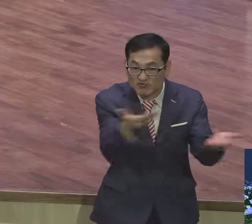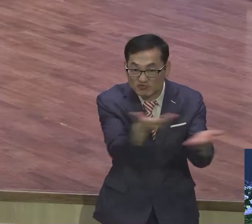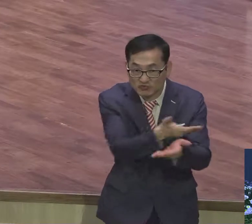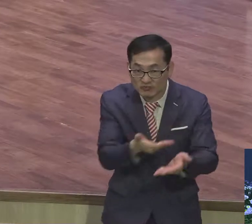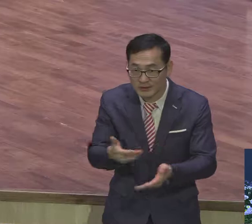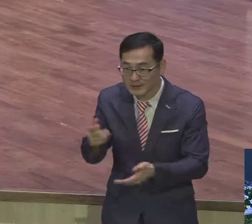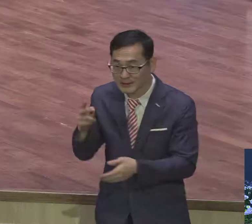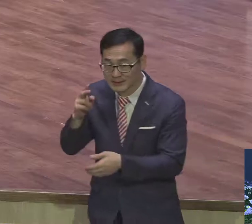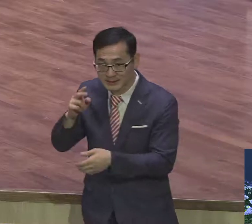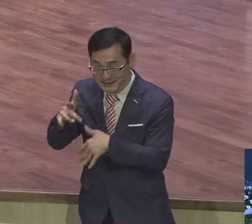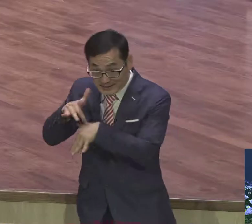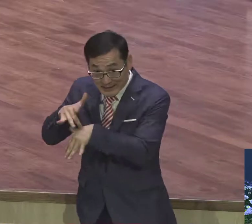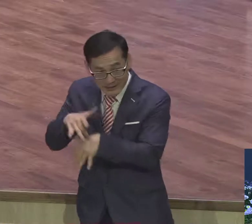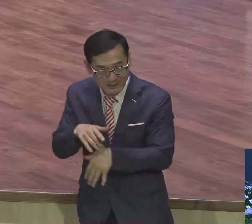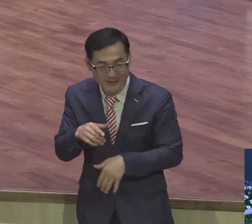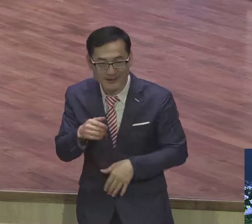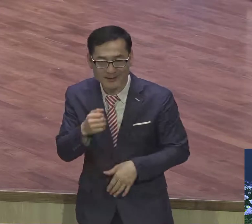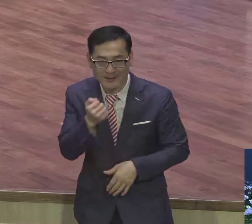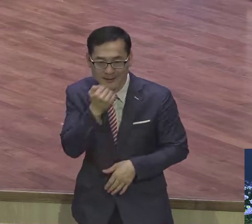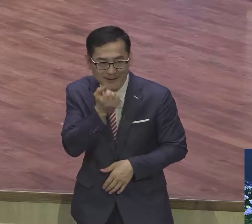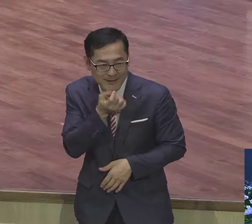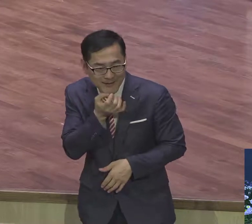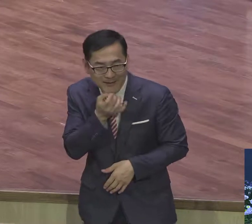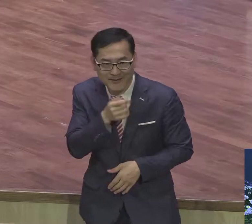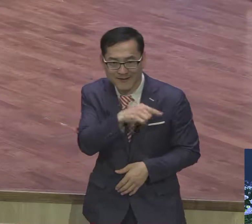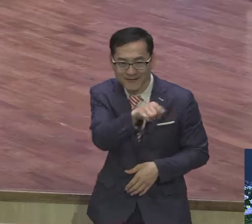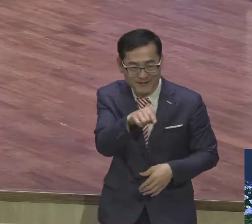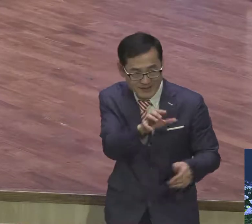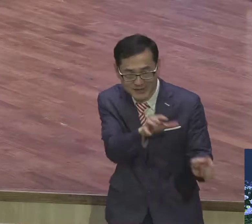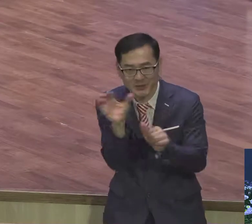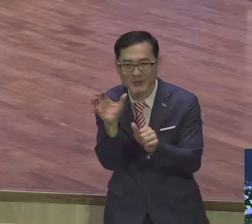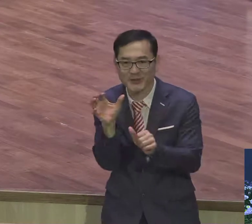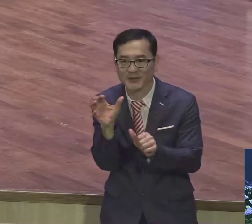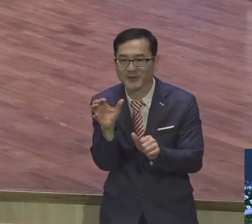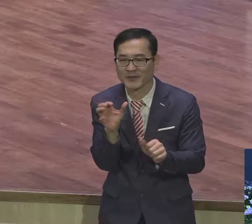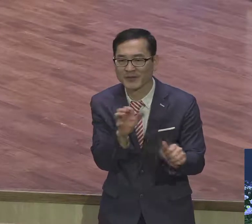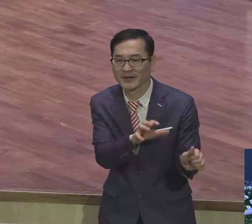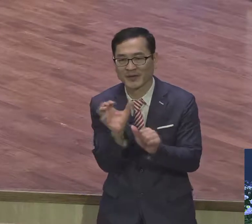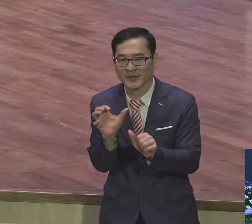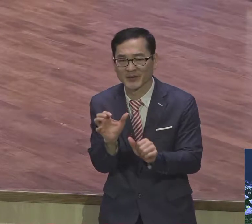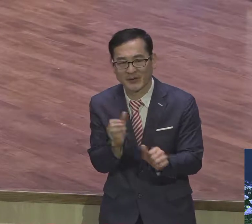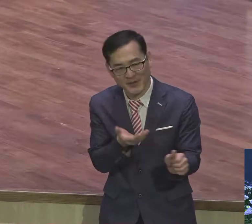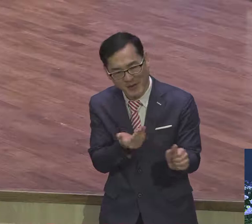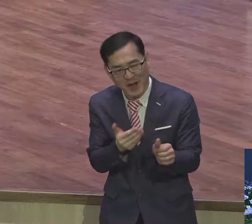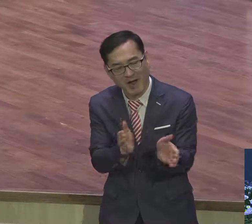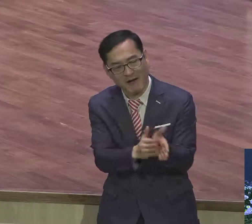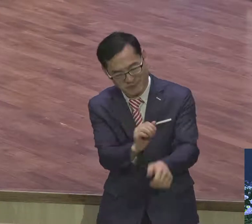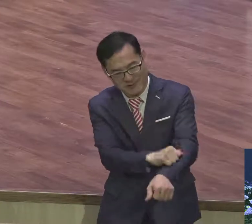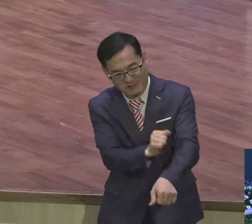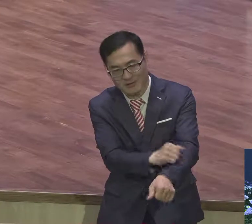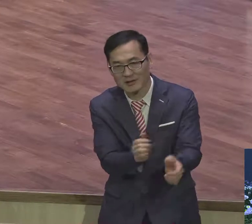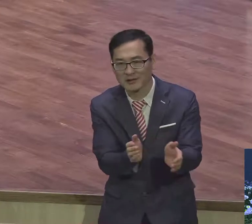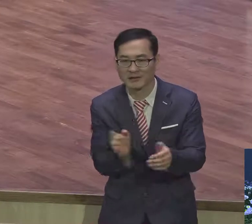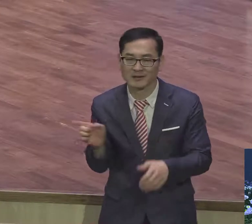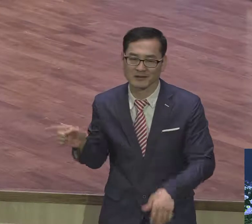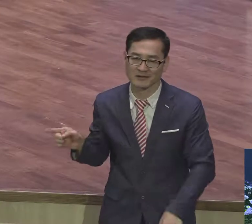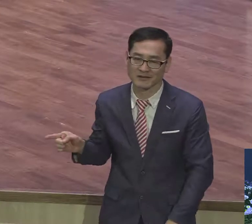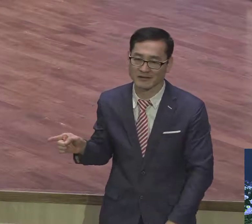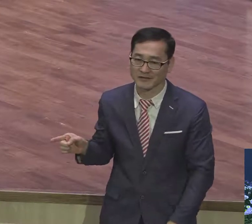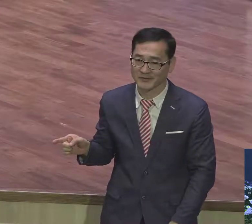사단은 그걸 이용해요 이용해요 사용합니다 성대 여러분 서론에 속지 마시기 바랍니다